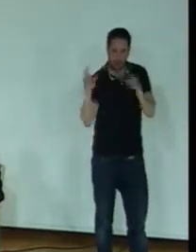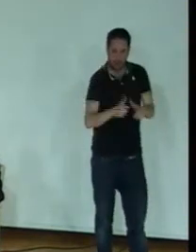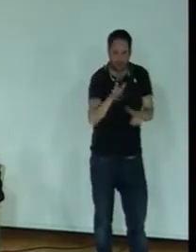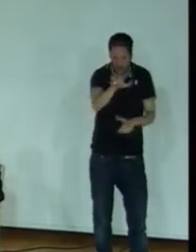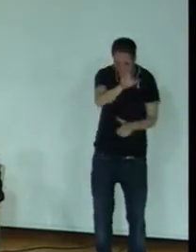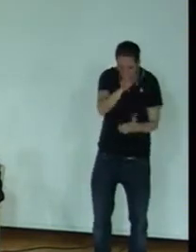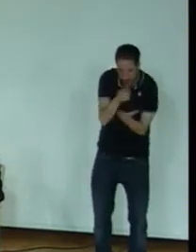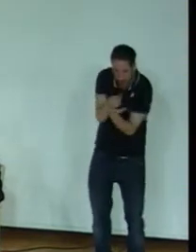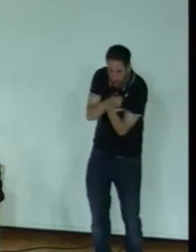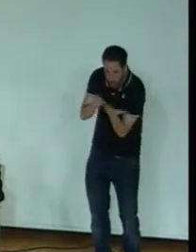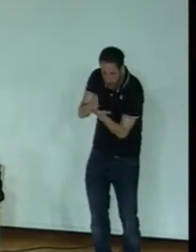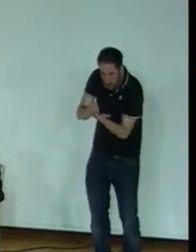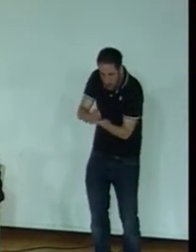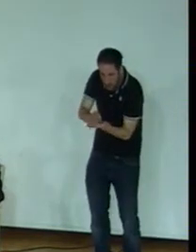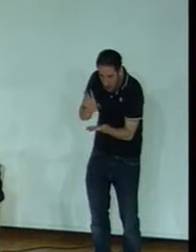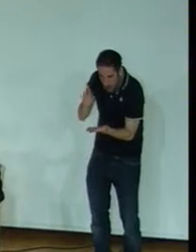là.